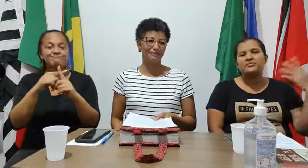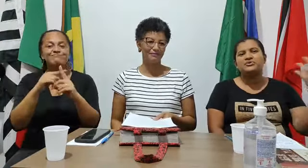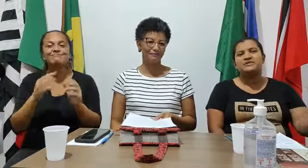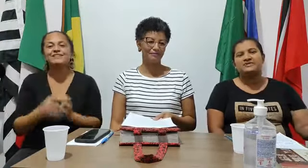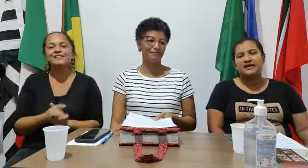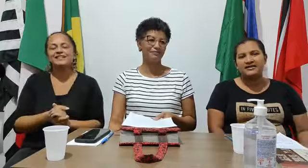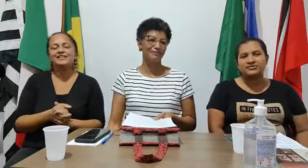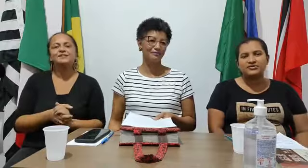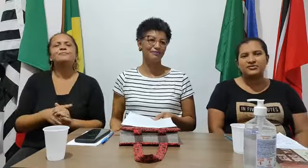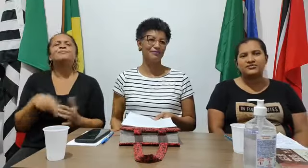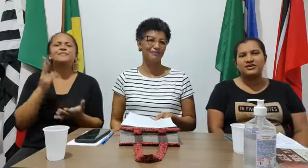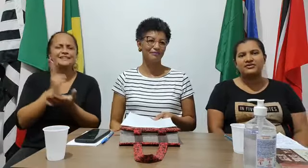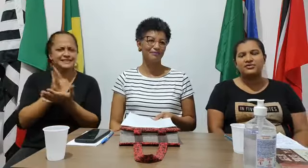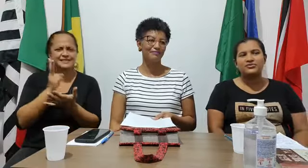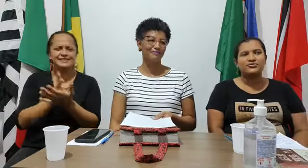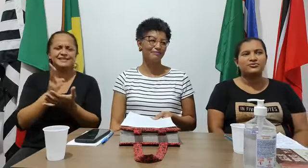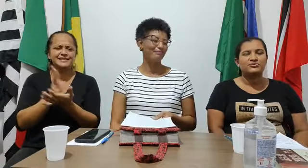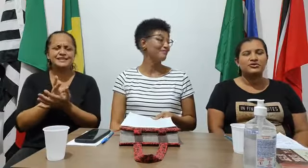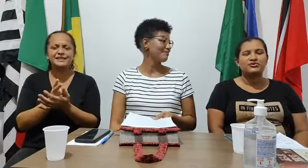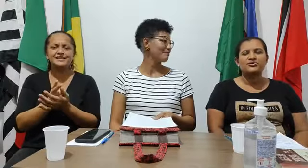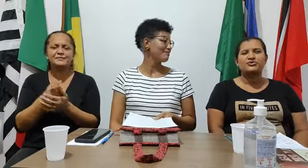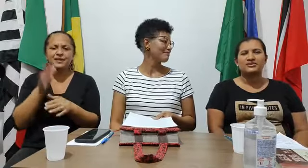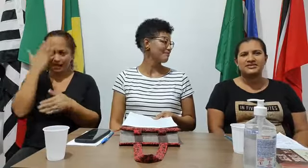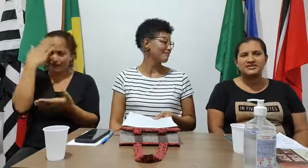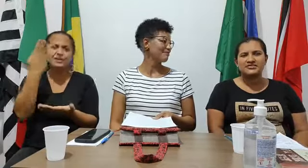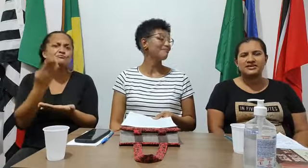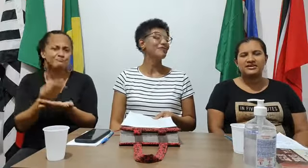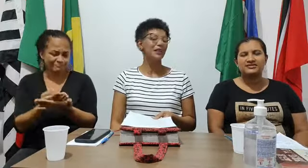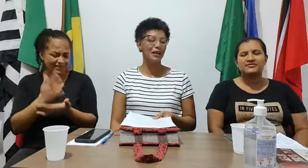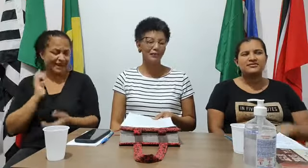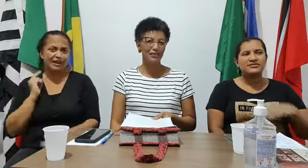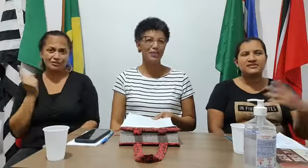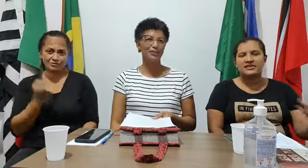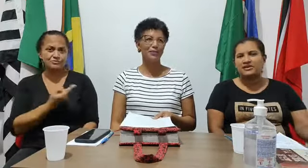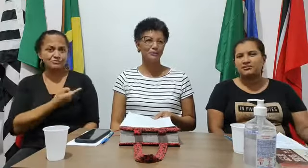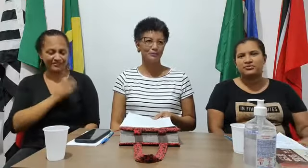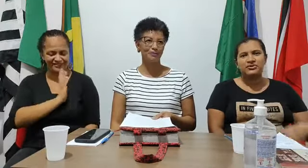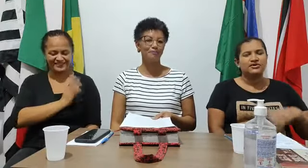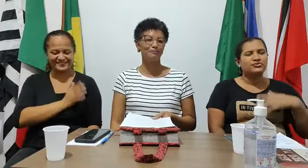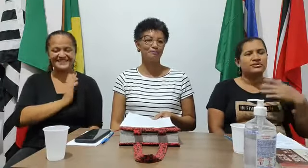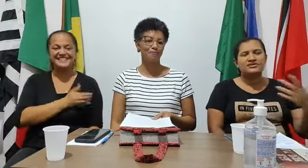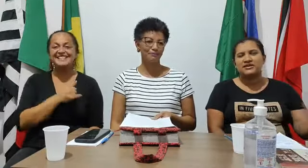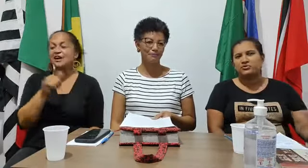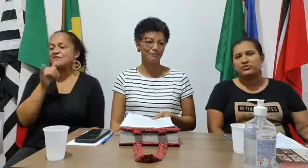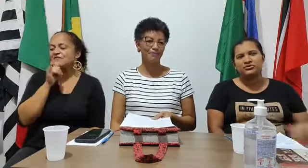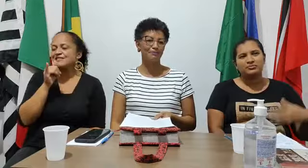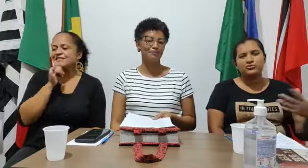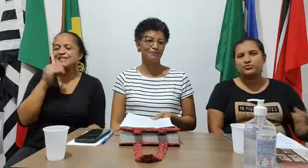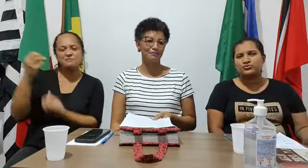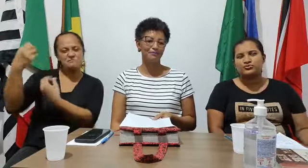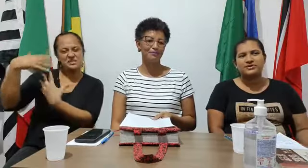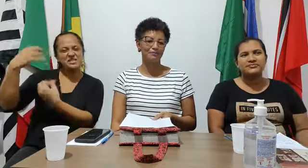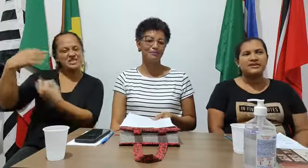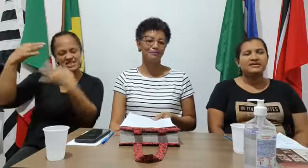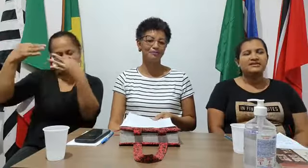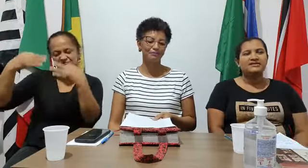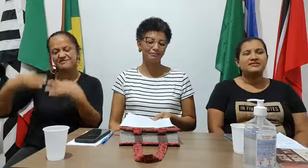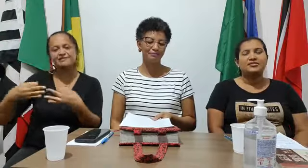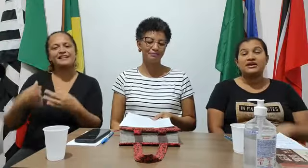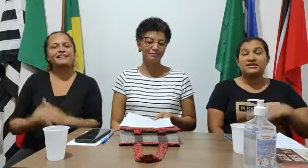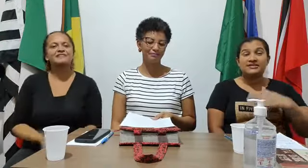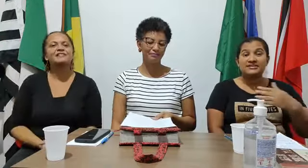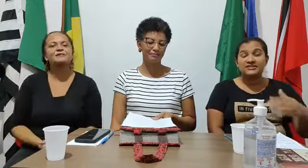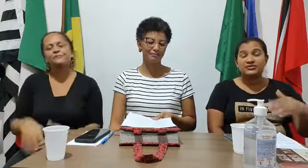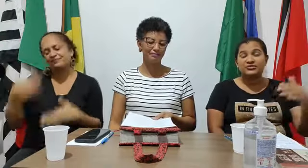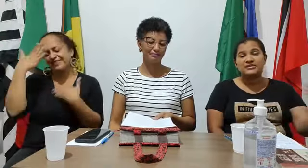forma depositaram a sua fé no nosso coração, né? Através do exemplo, do testemunho, da postura. Então